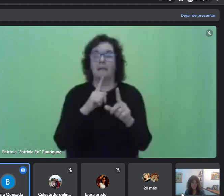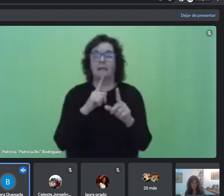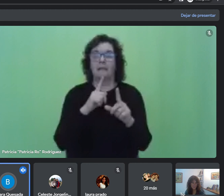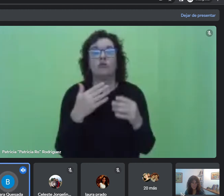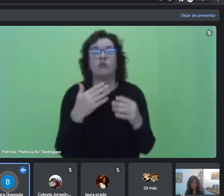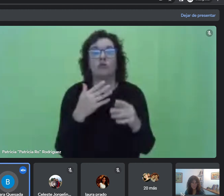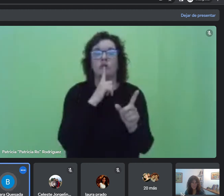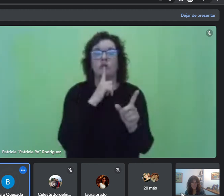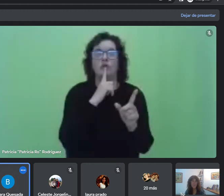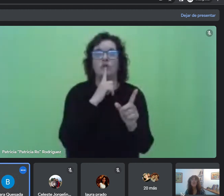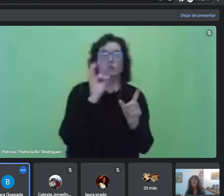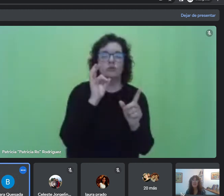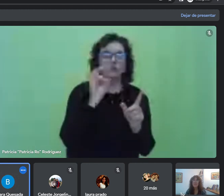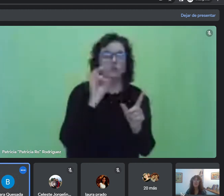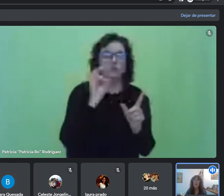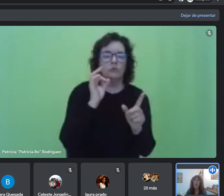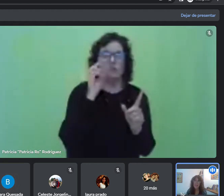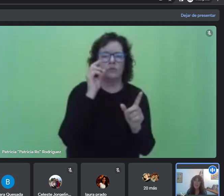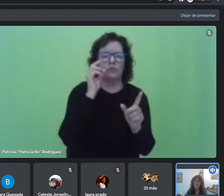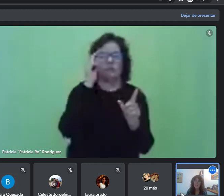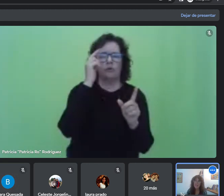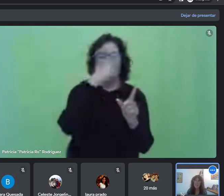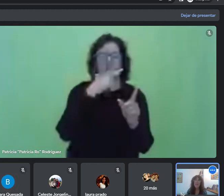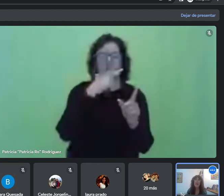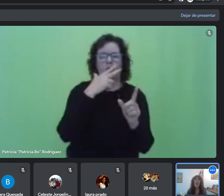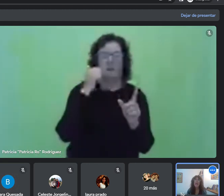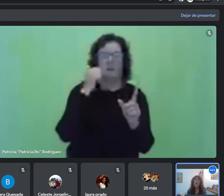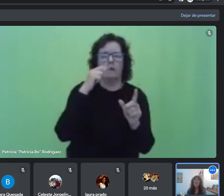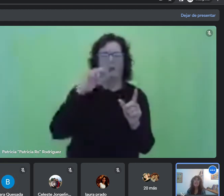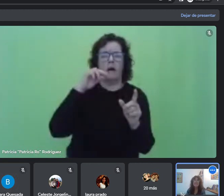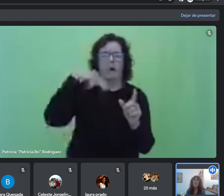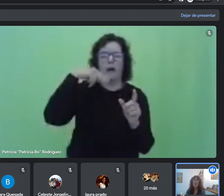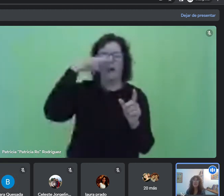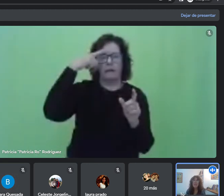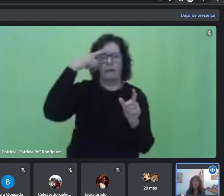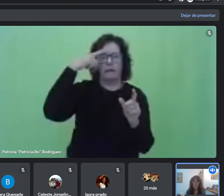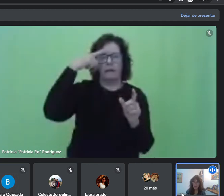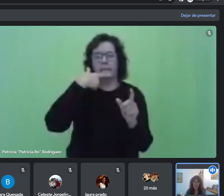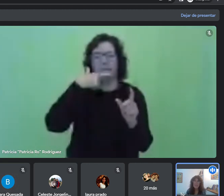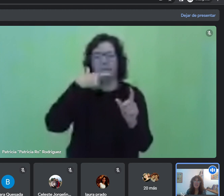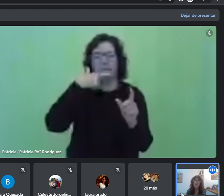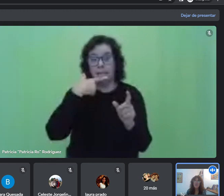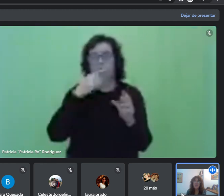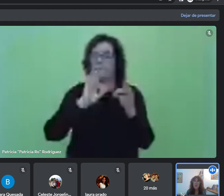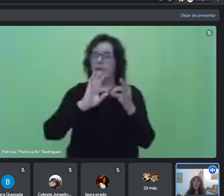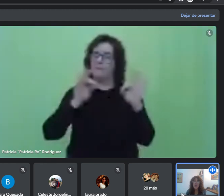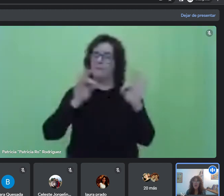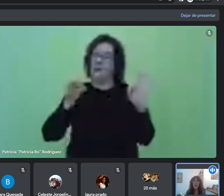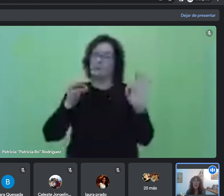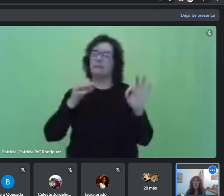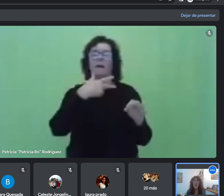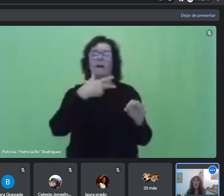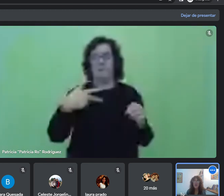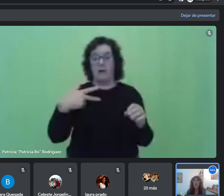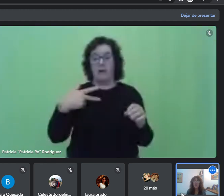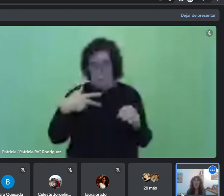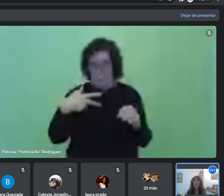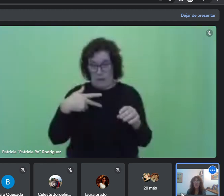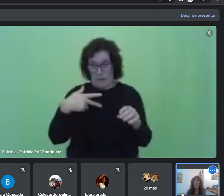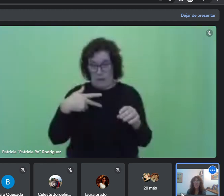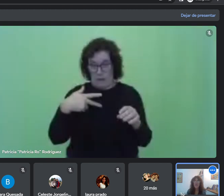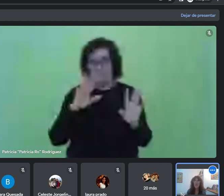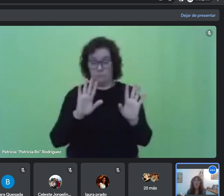Una frase verbal. Son frases verbales. ¿Tiene alguna de esas palabras, tiene sufijo?